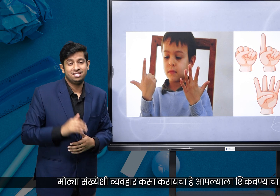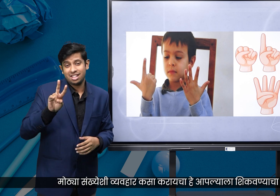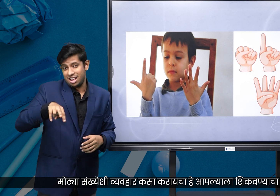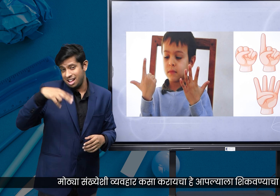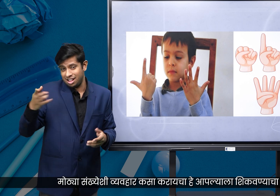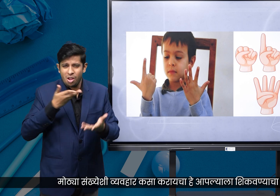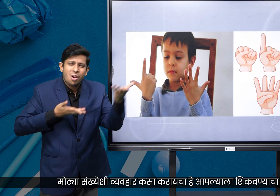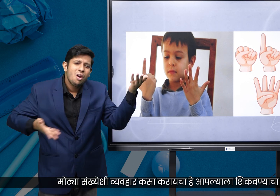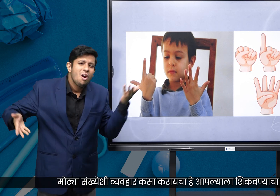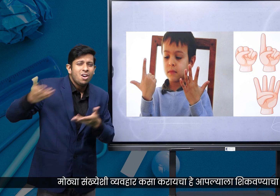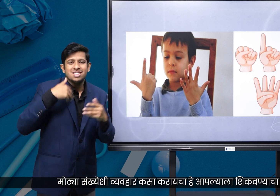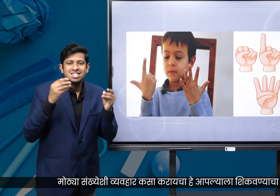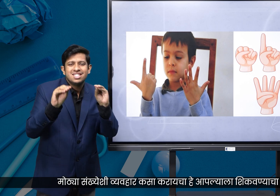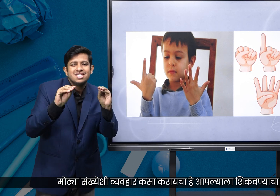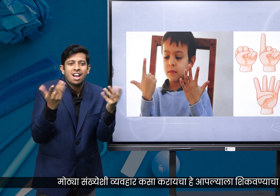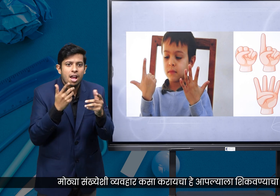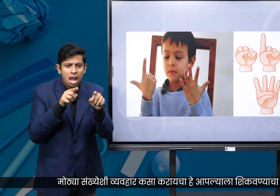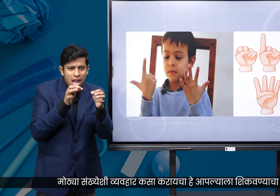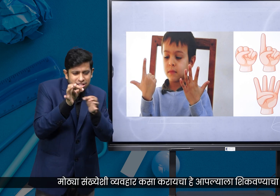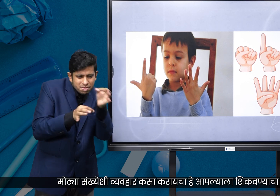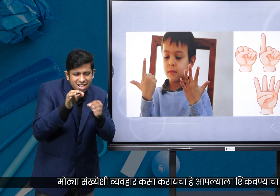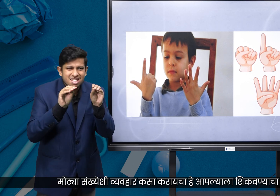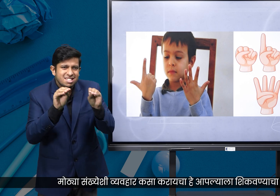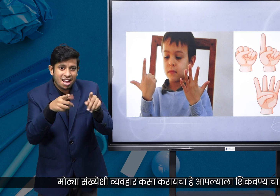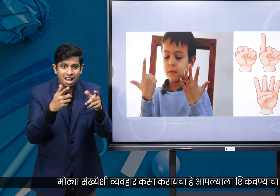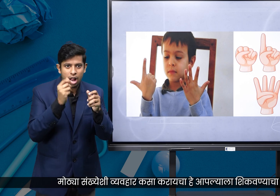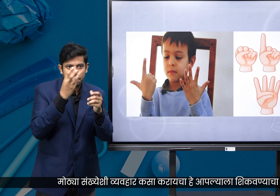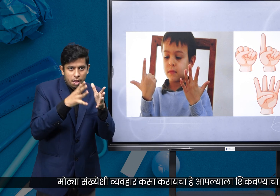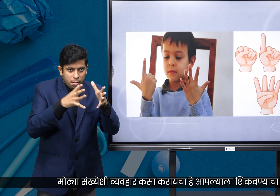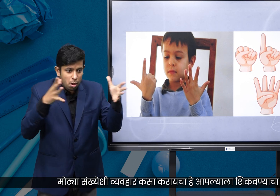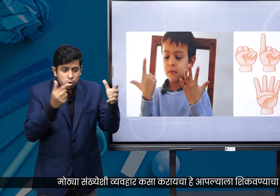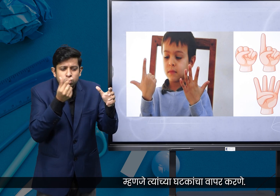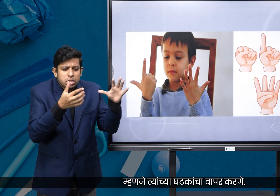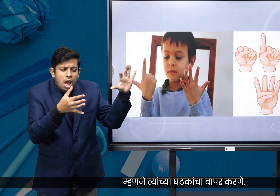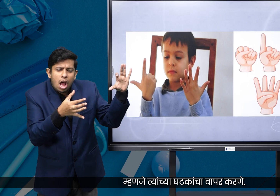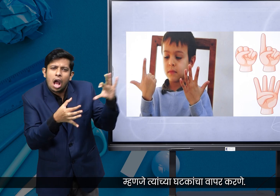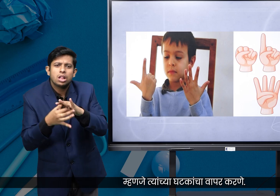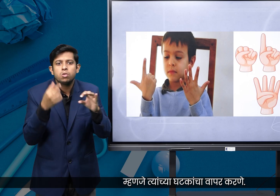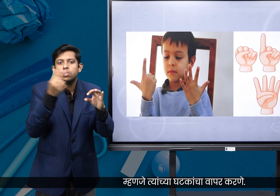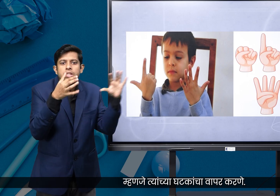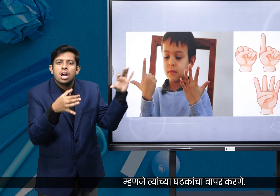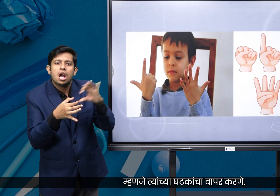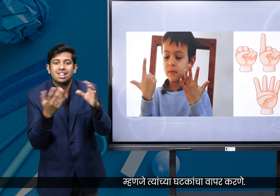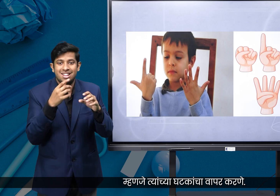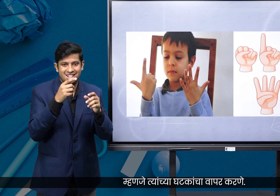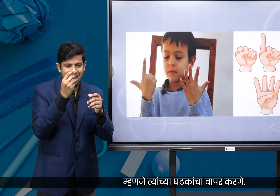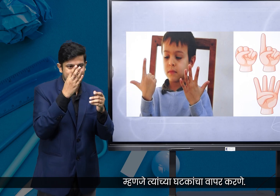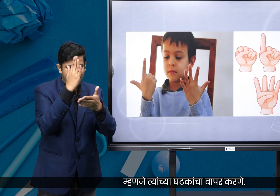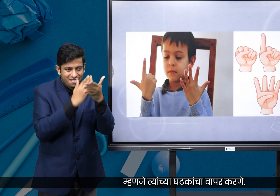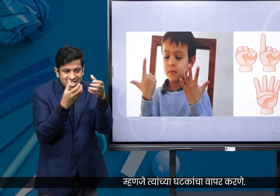मोठ्या संख्येशी व्यवहार कसा करायचा हे आपल्याला शिकवण्याचा एक मार्ग म्हणजे त्यांच्या घटकांचा वापर करणे.